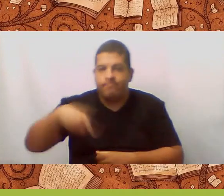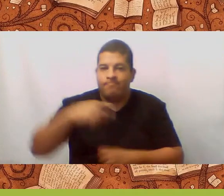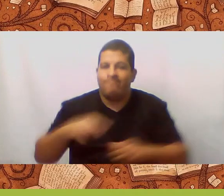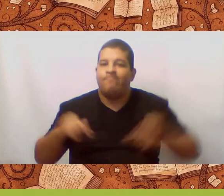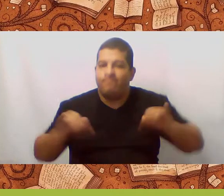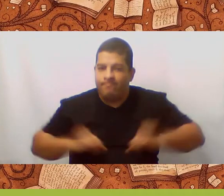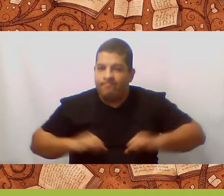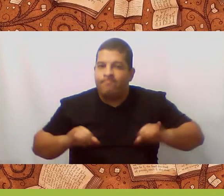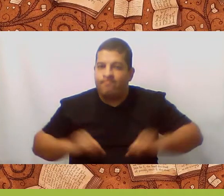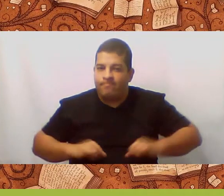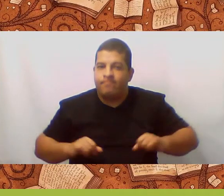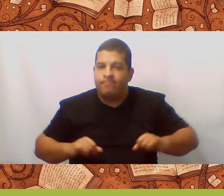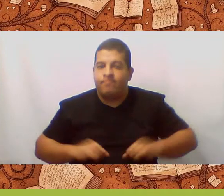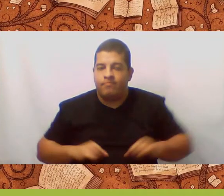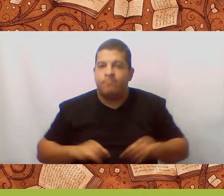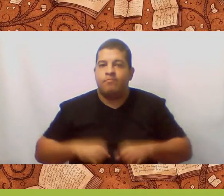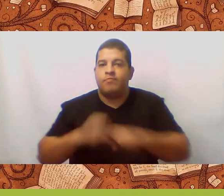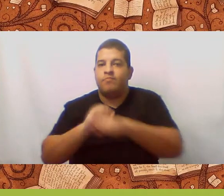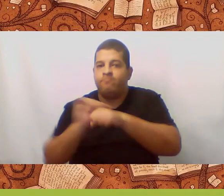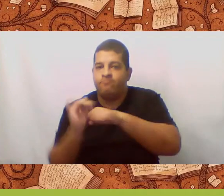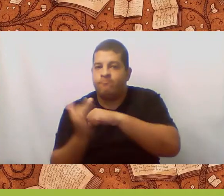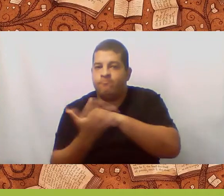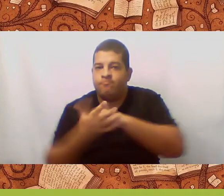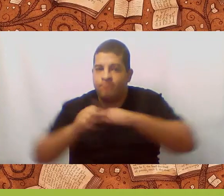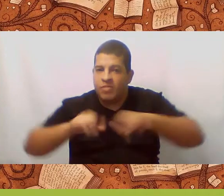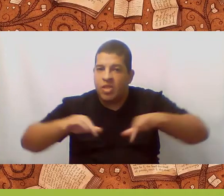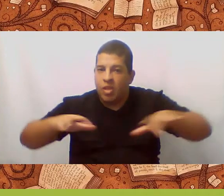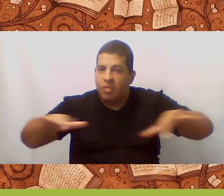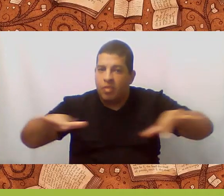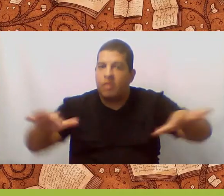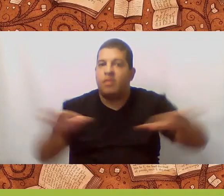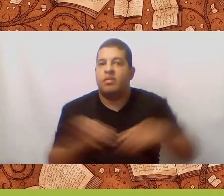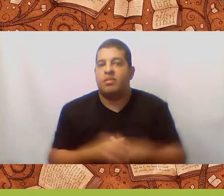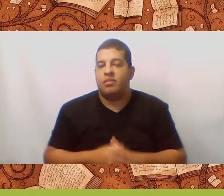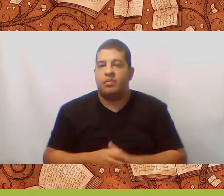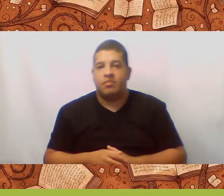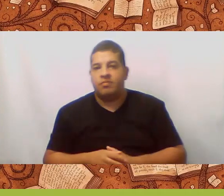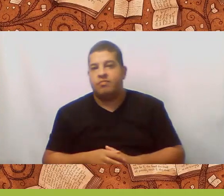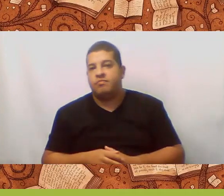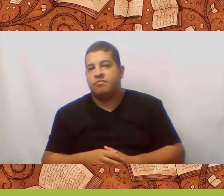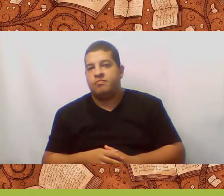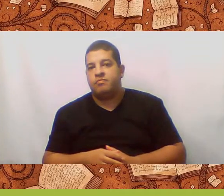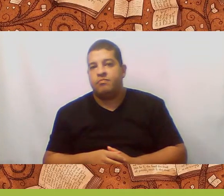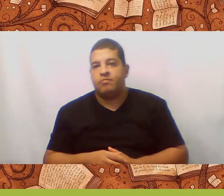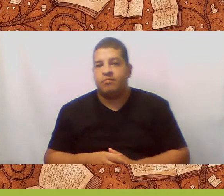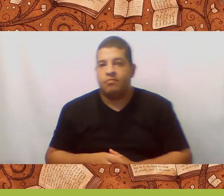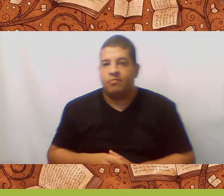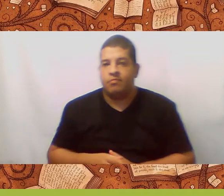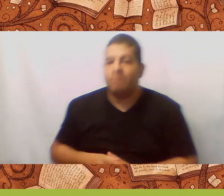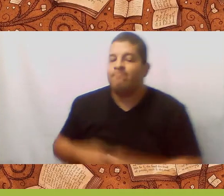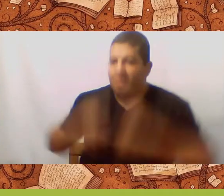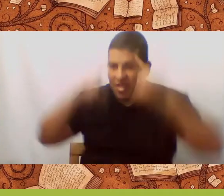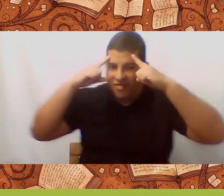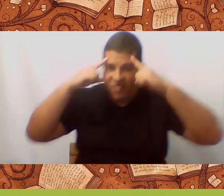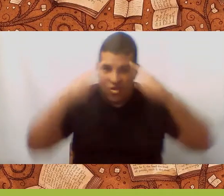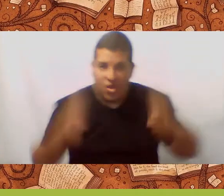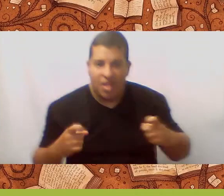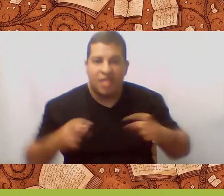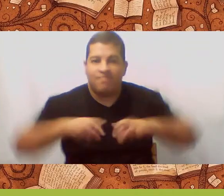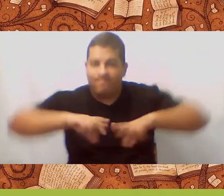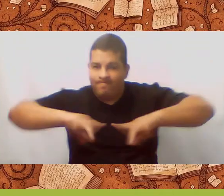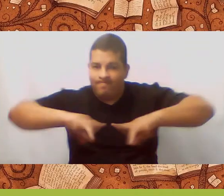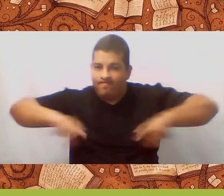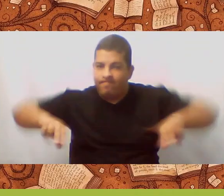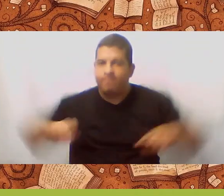E essa pandemia explicitou, né, diversas formas de violência simbólica e